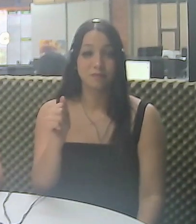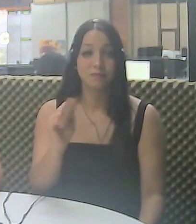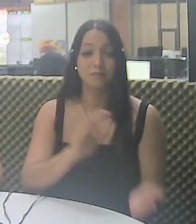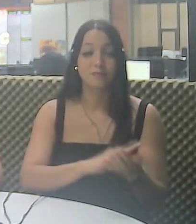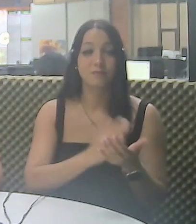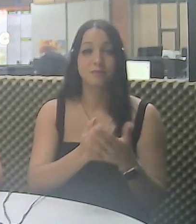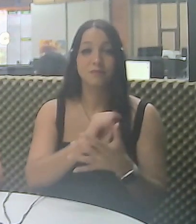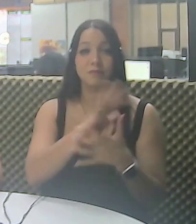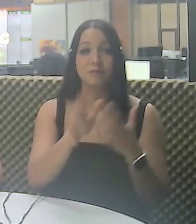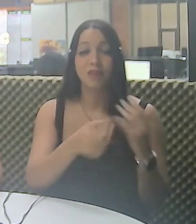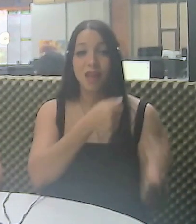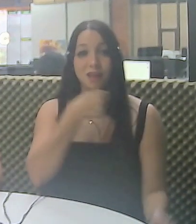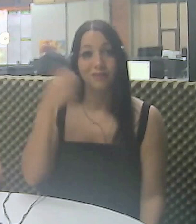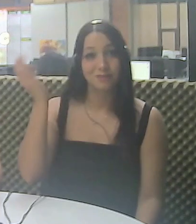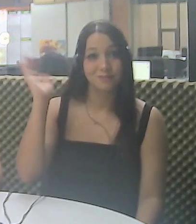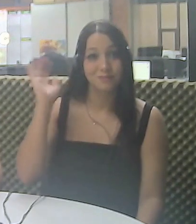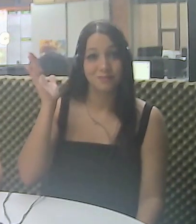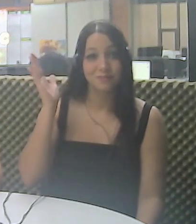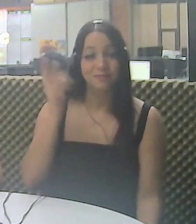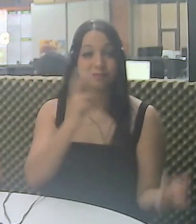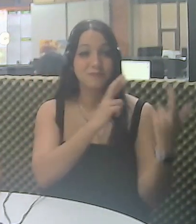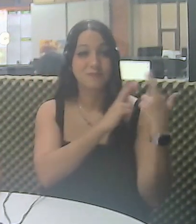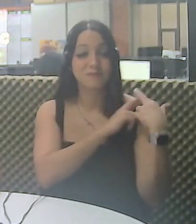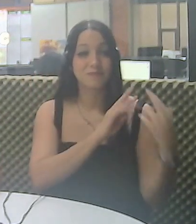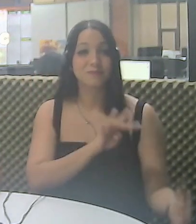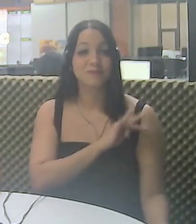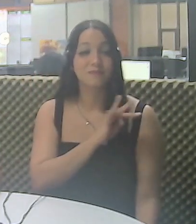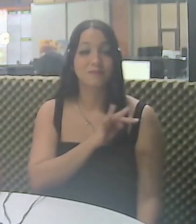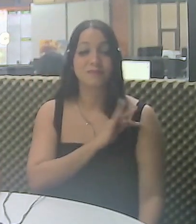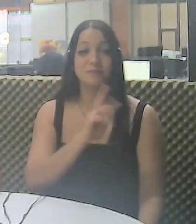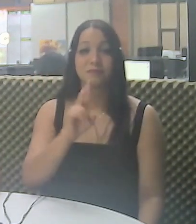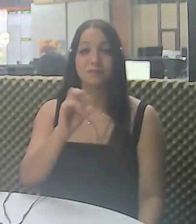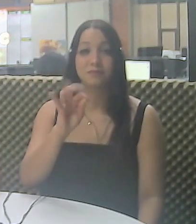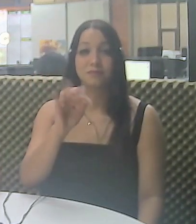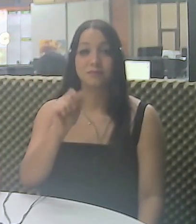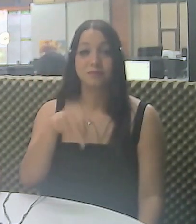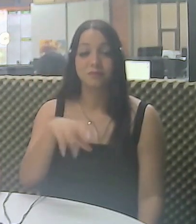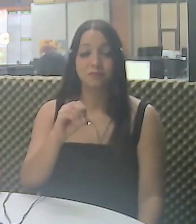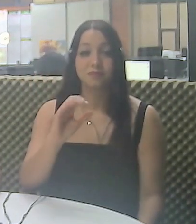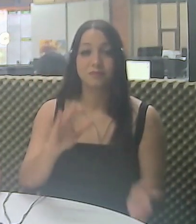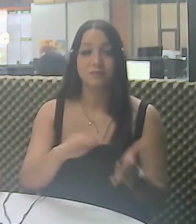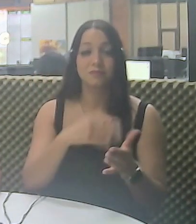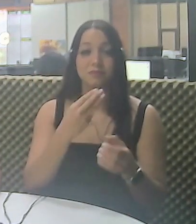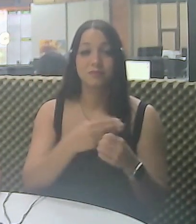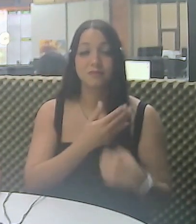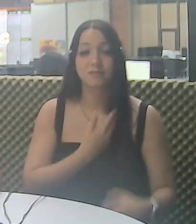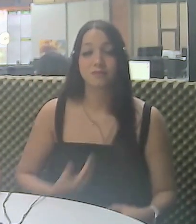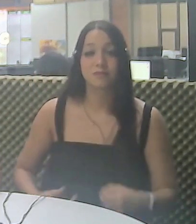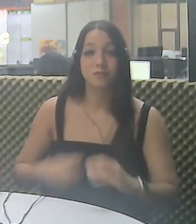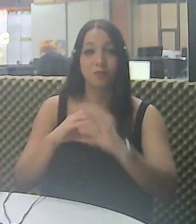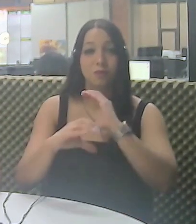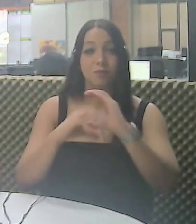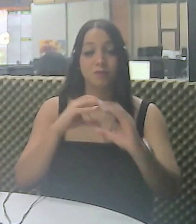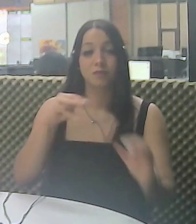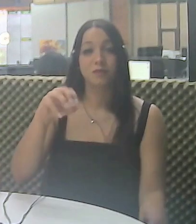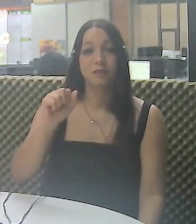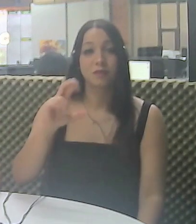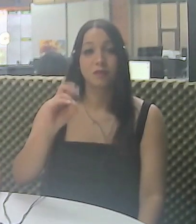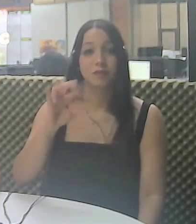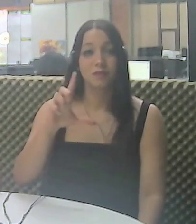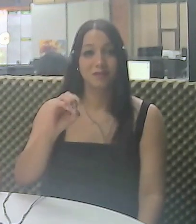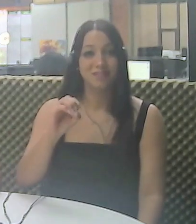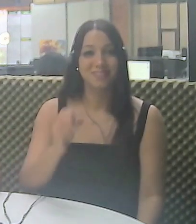Gianotti. Tradução em Libras, Amanda Valentim. Responsável técnico, Cristiano Silva. Secretário Municipal de Governo e